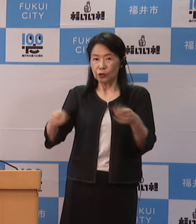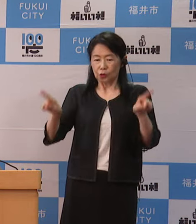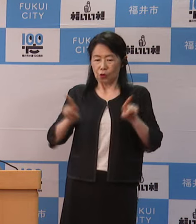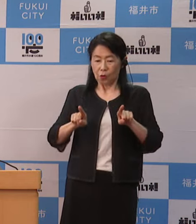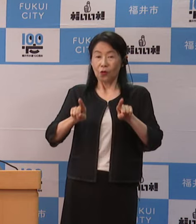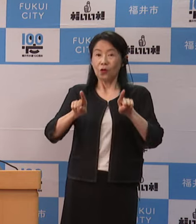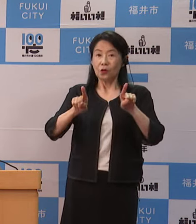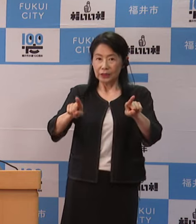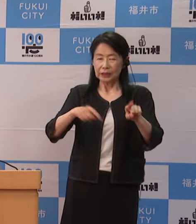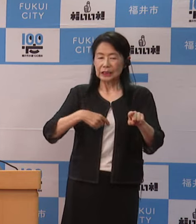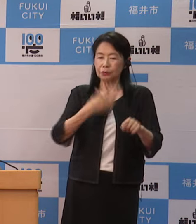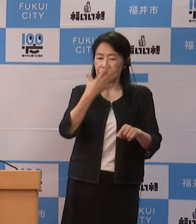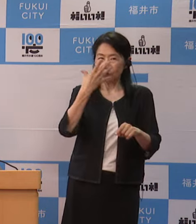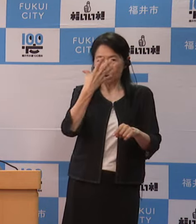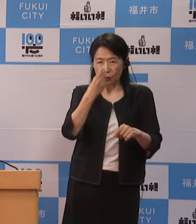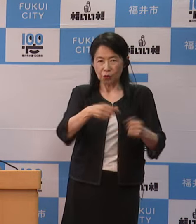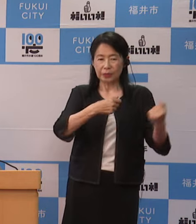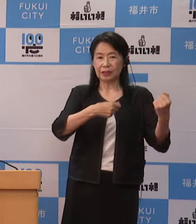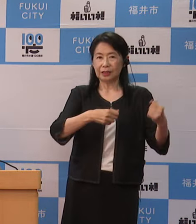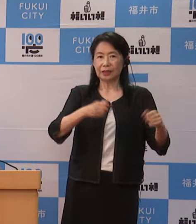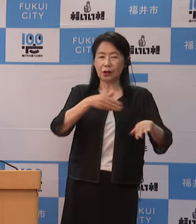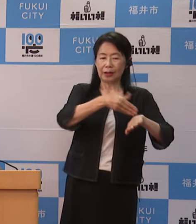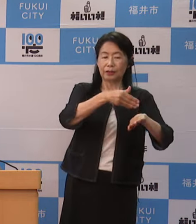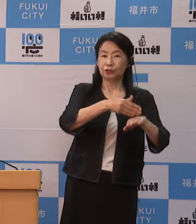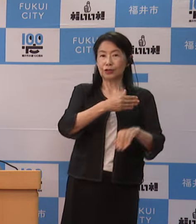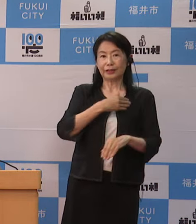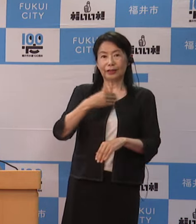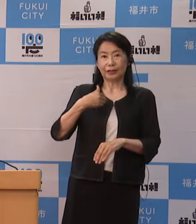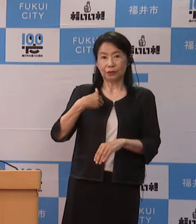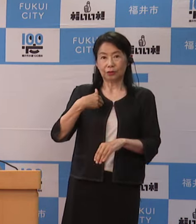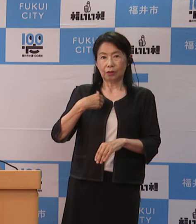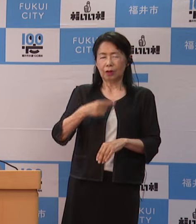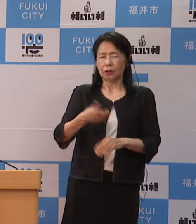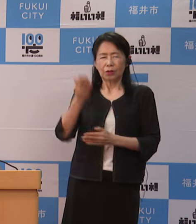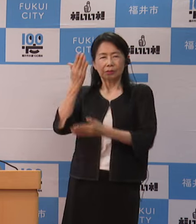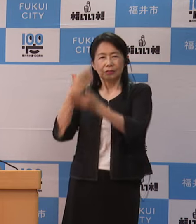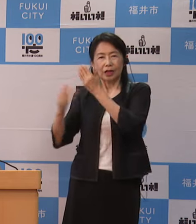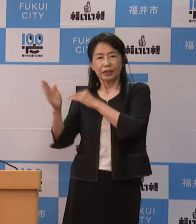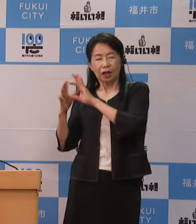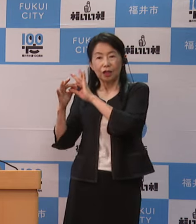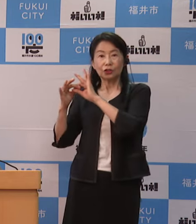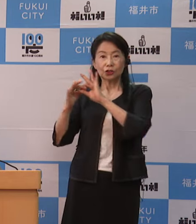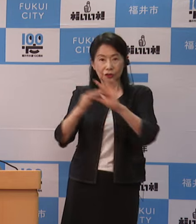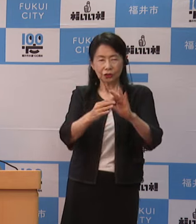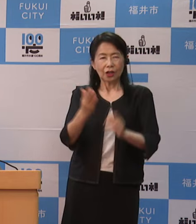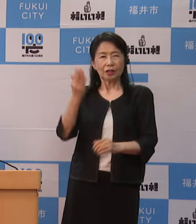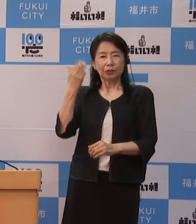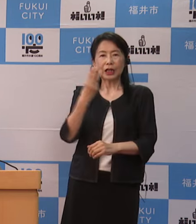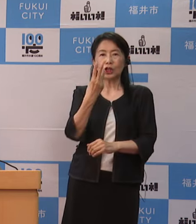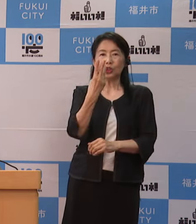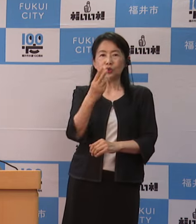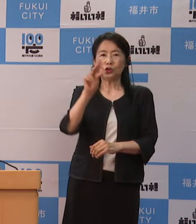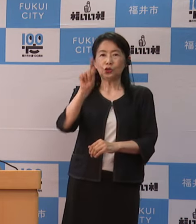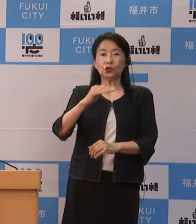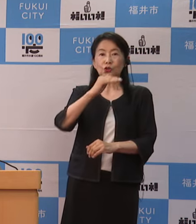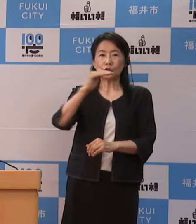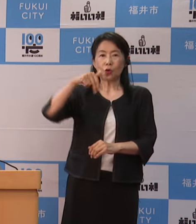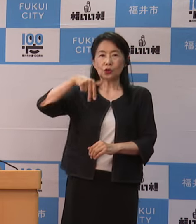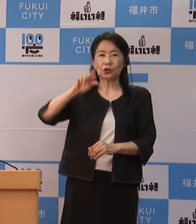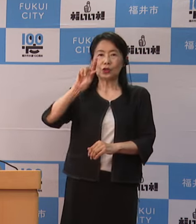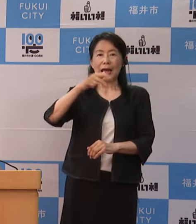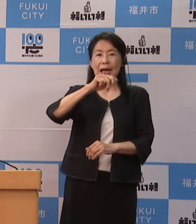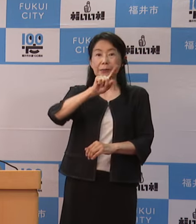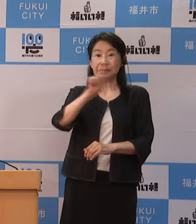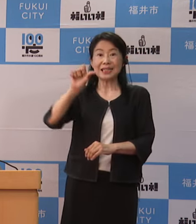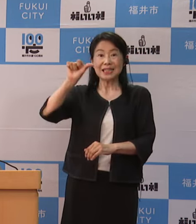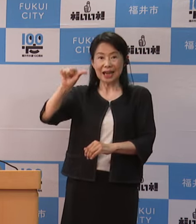ると。まあ、これあの多分ですね、これお聞きしたんですが、かなり長い歴史があると。こうユーゴスラビアのまあ社会主義国であって、そういった国の